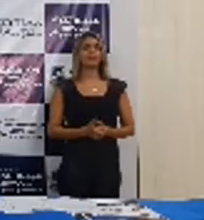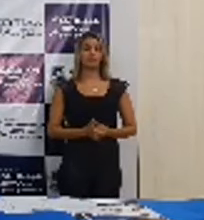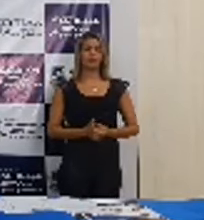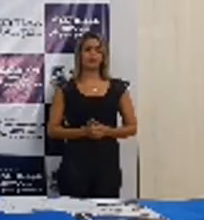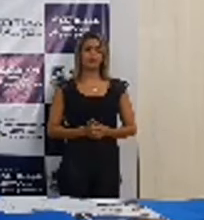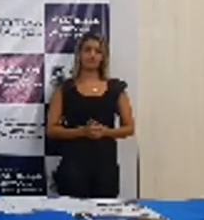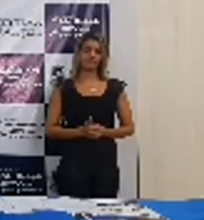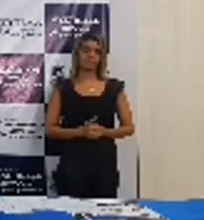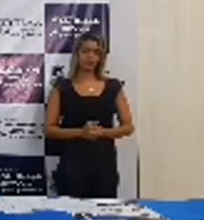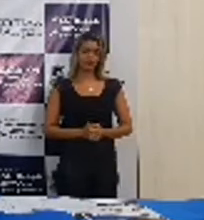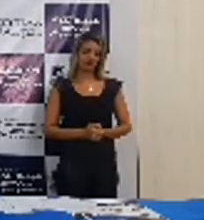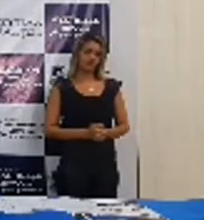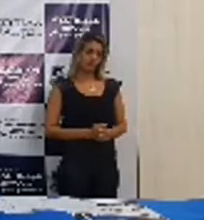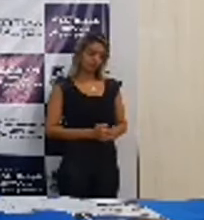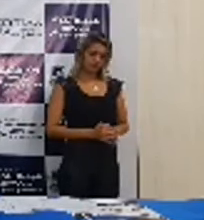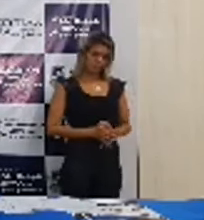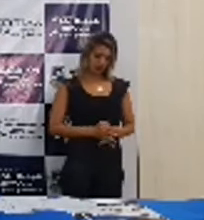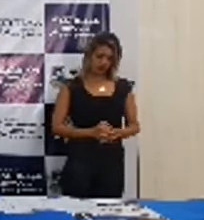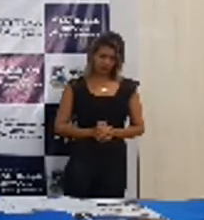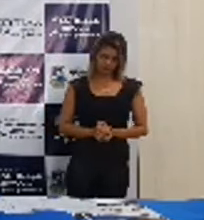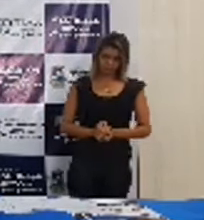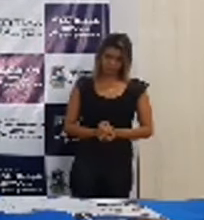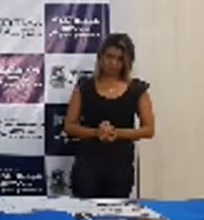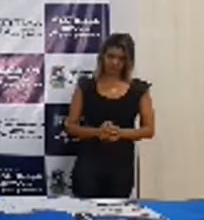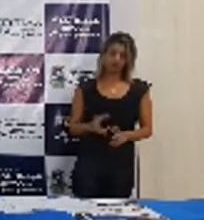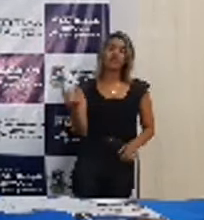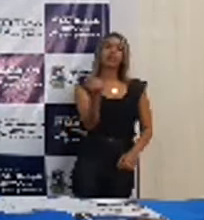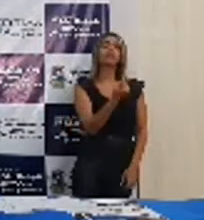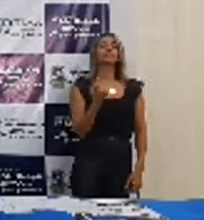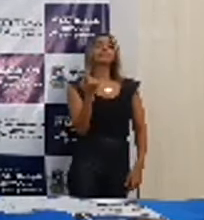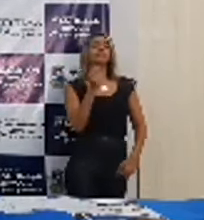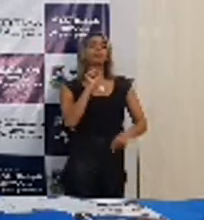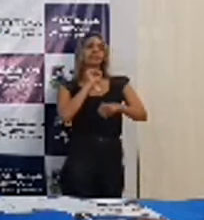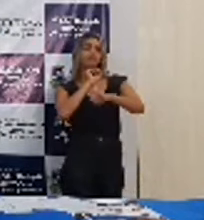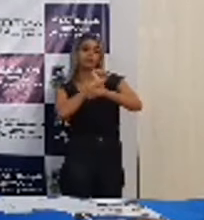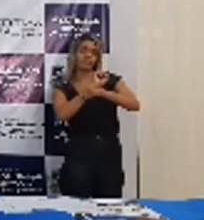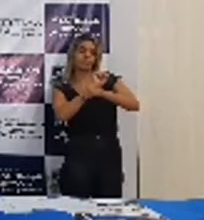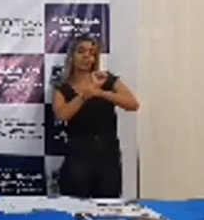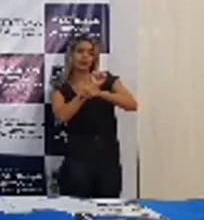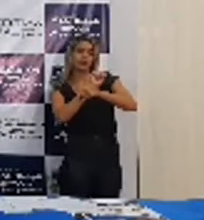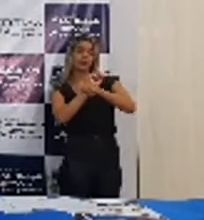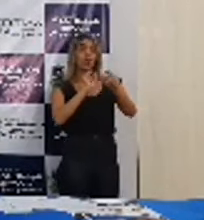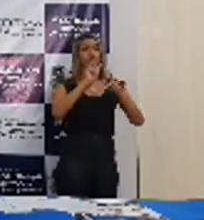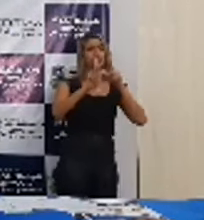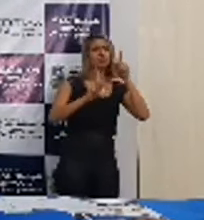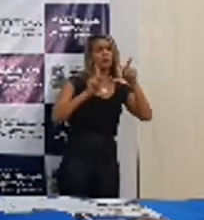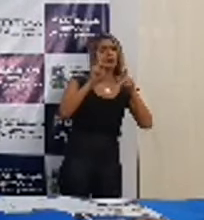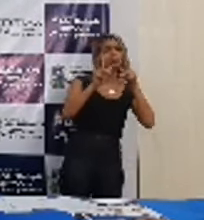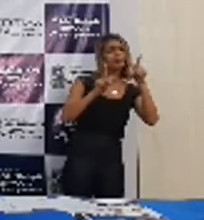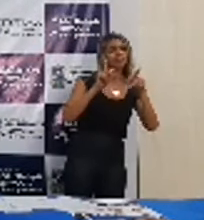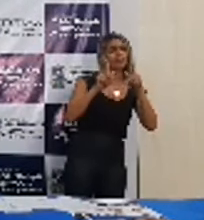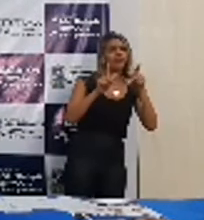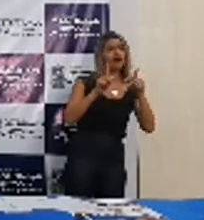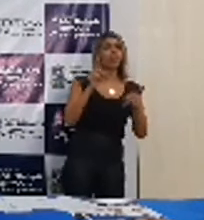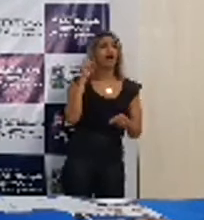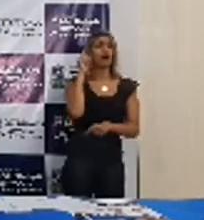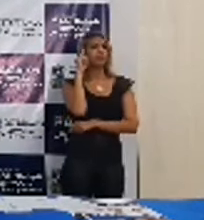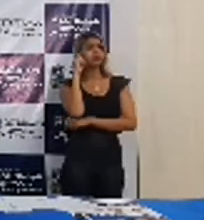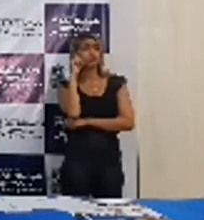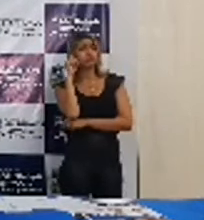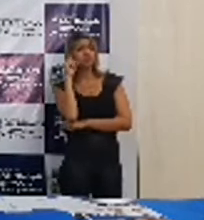com esse problema. Nós cremos que a parte mais importante dessa história é a população, né? Como que a população deve proceder